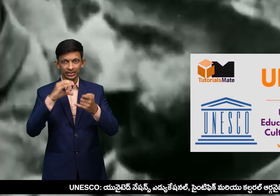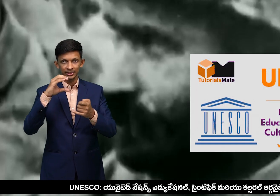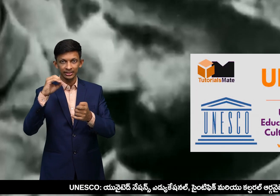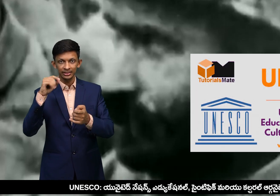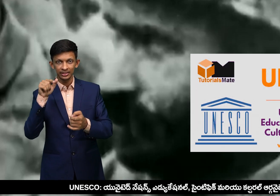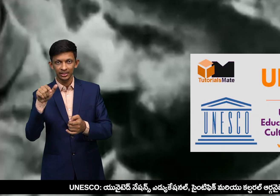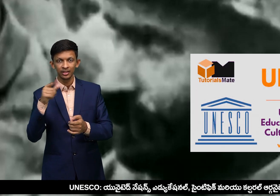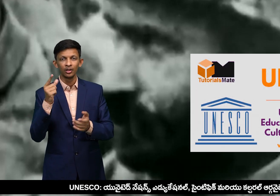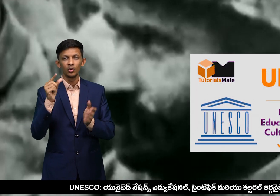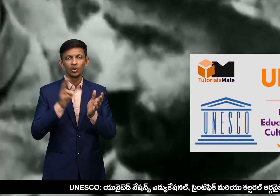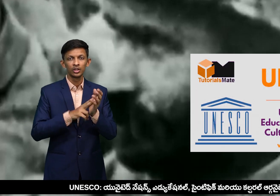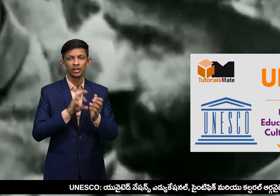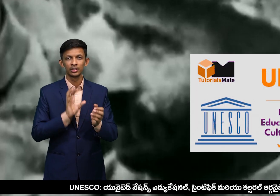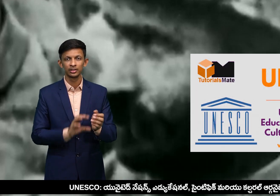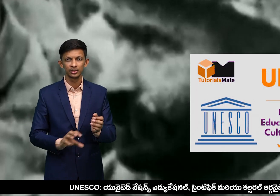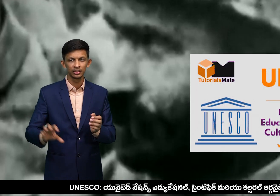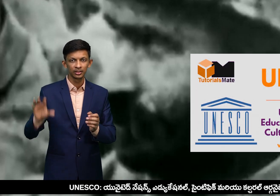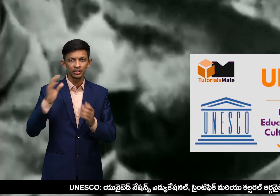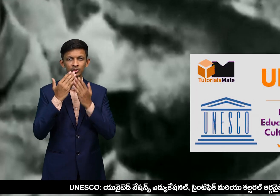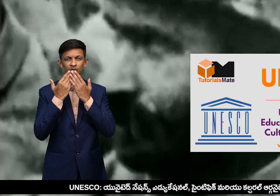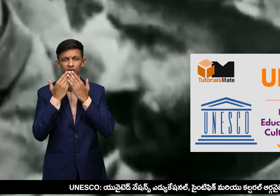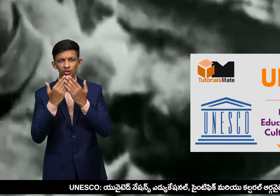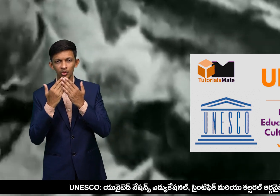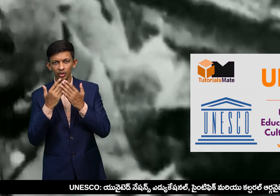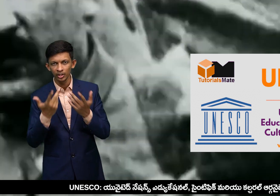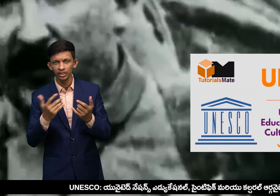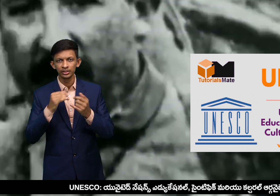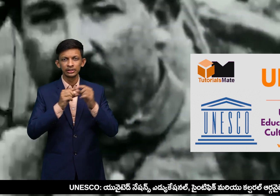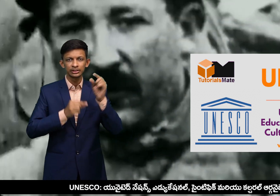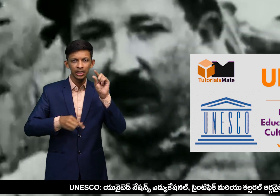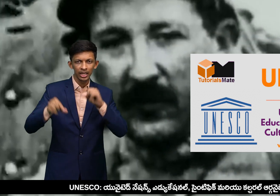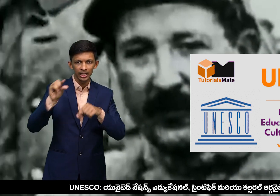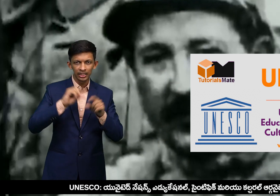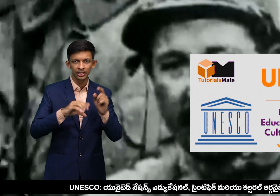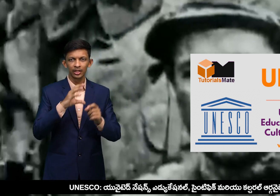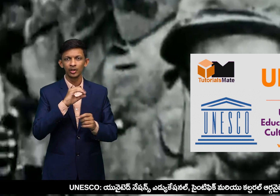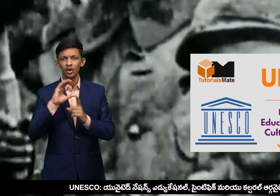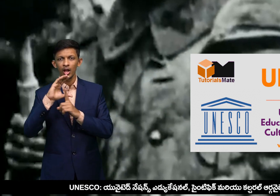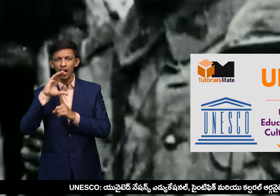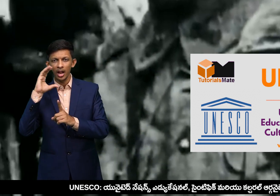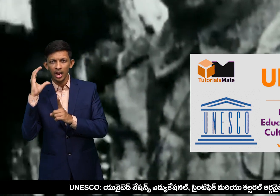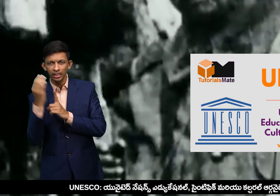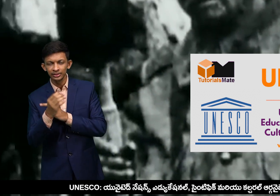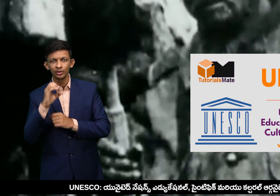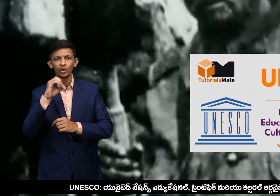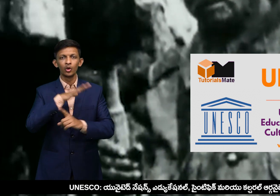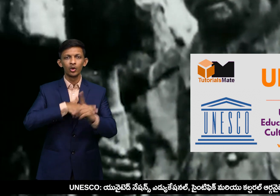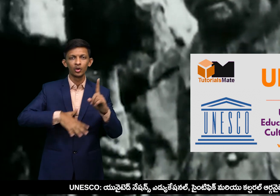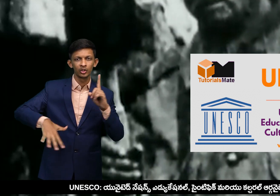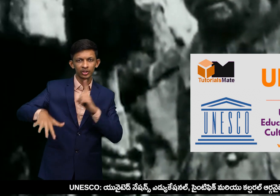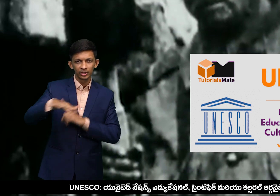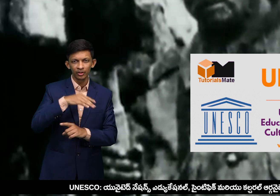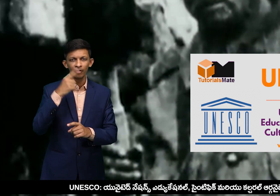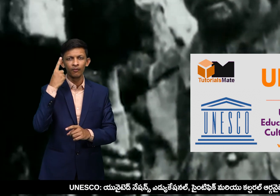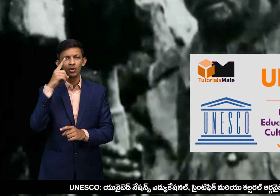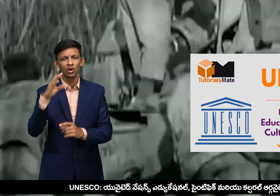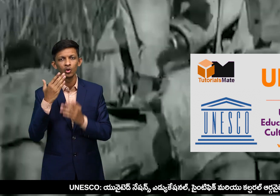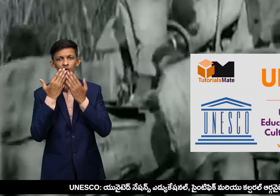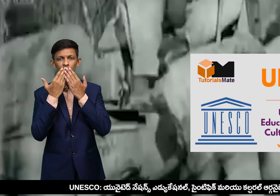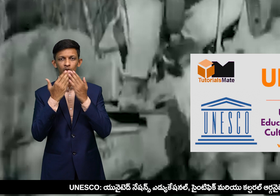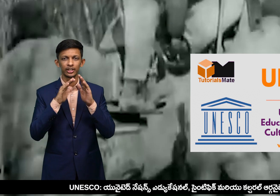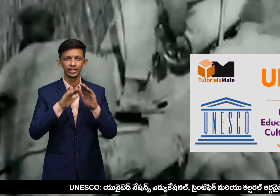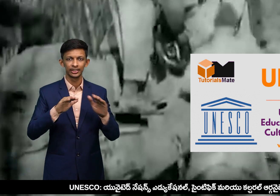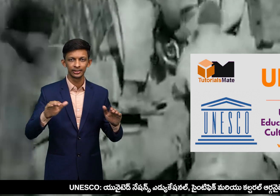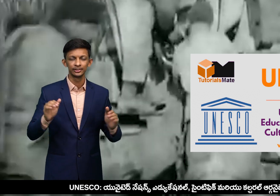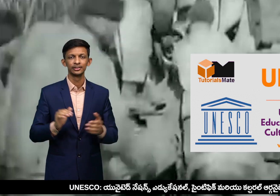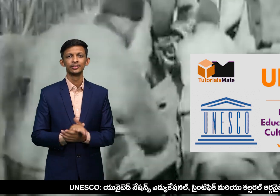యునెస్కో యునైటెడ్ నేషన్స్ ఎడ్యుకేషనల్, సైంటిఫిక్ మరియు కల్చరల్ ఆర్గనైజేషన్ ఫర్ ఎడ్యుకేషన్.